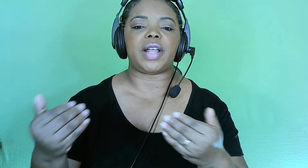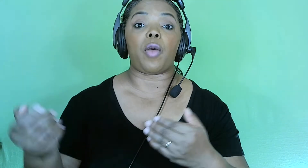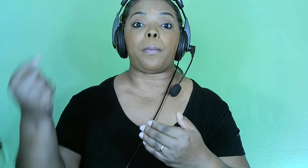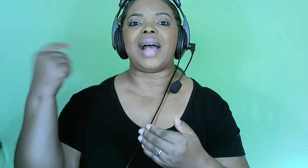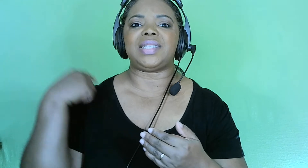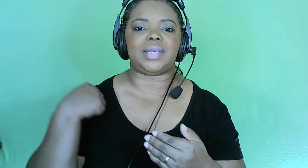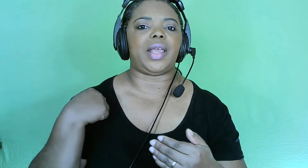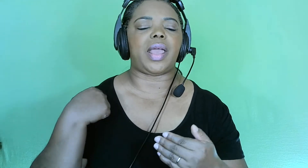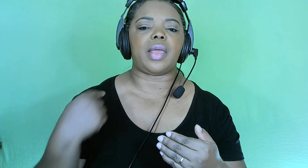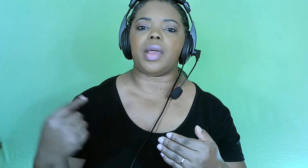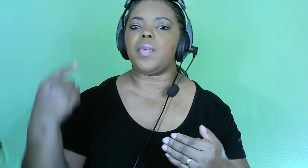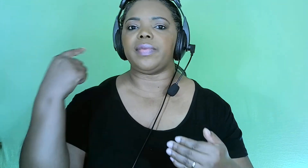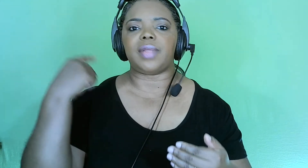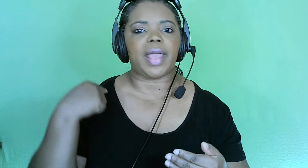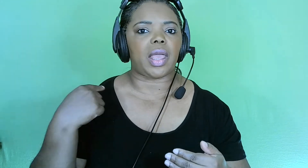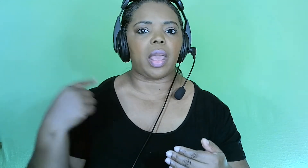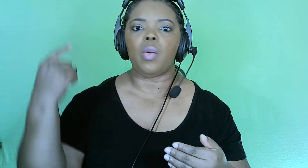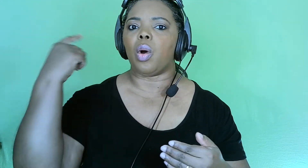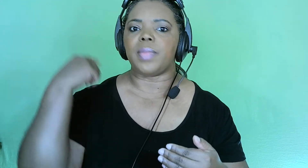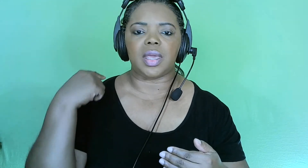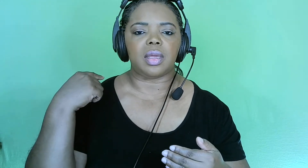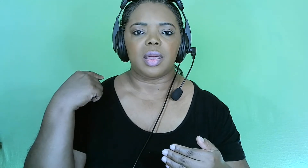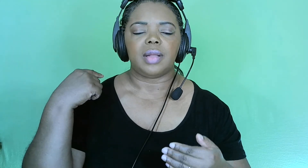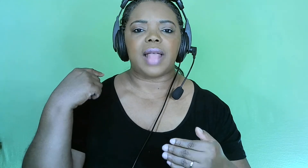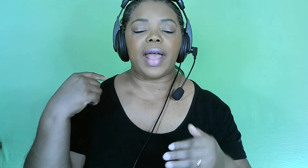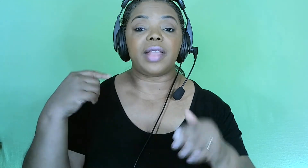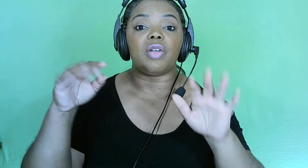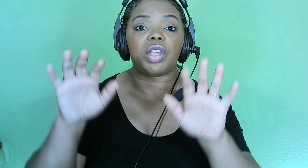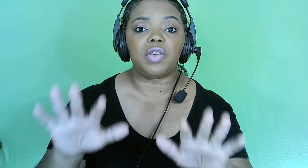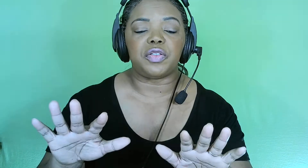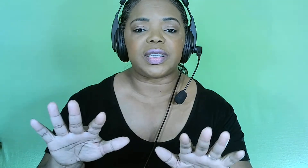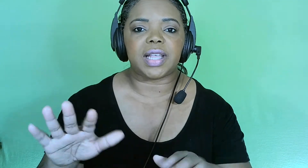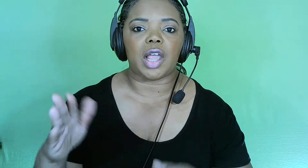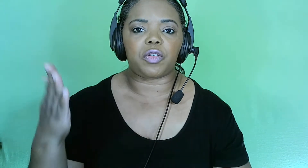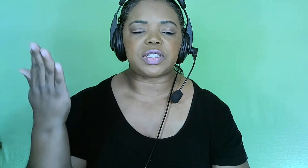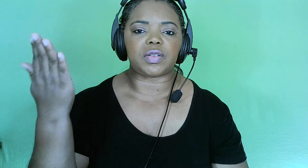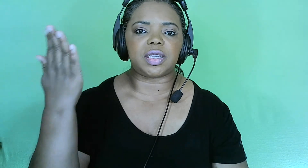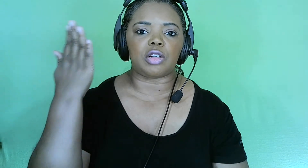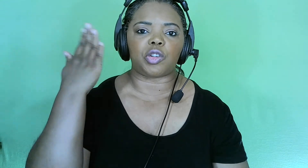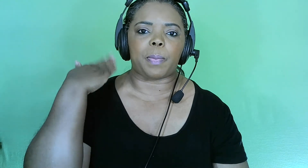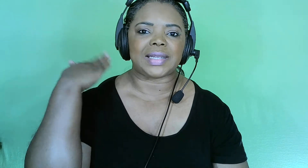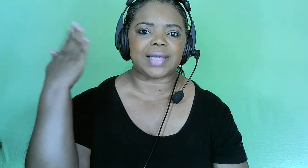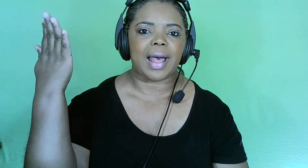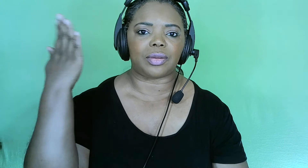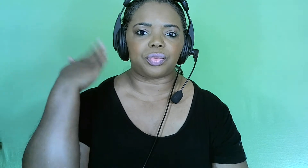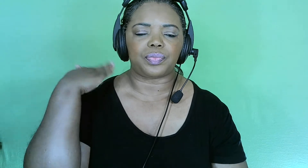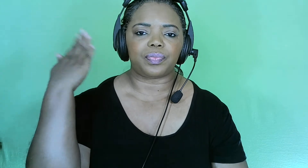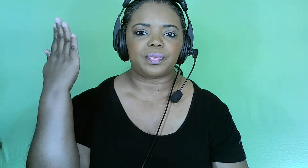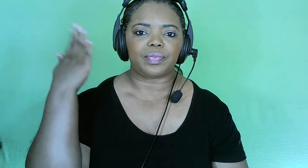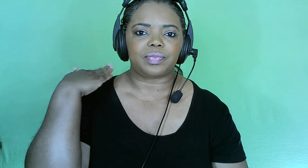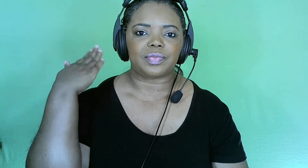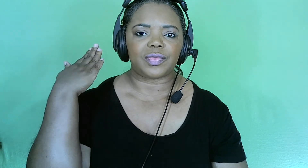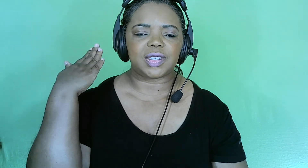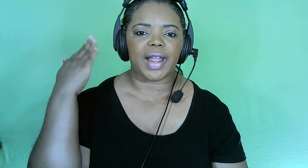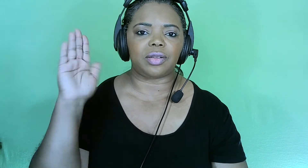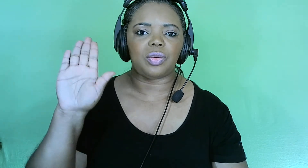eu passeei, eu andei, eu comi, tá? Então, o que eu vou fazer? Eu vou fazer o sinal de passado, certo?